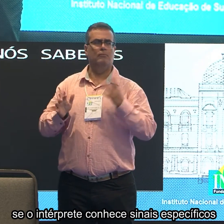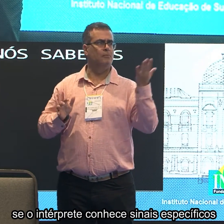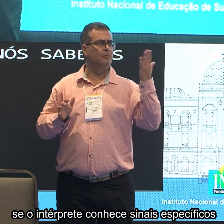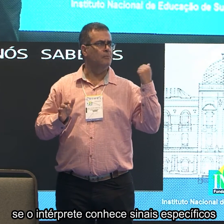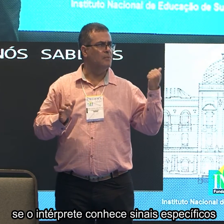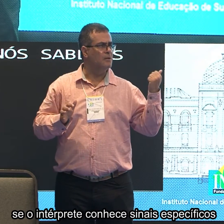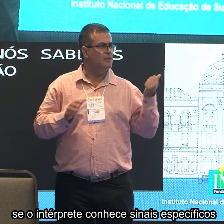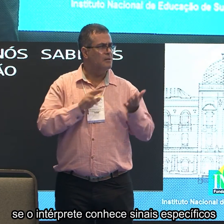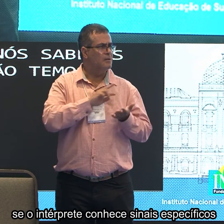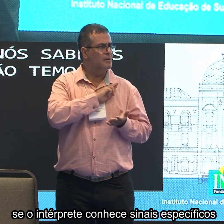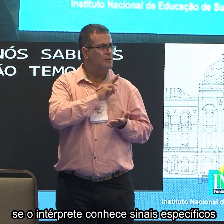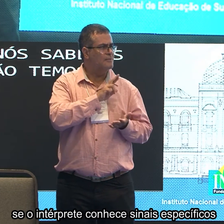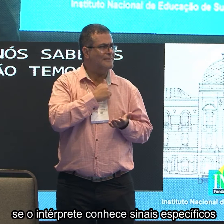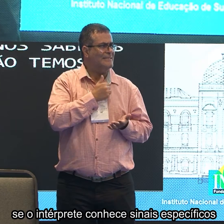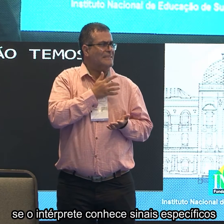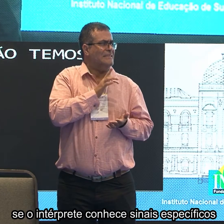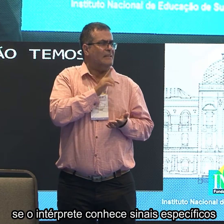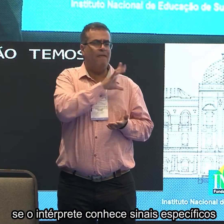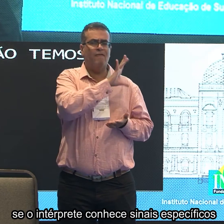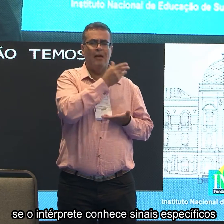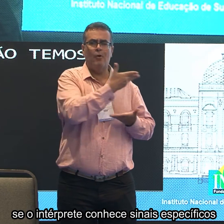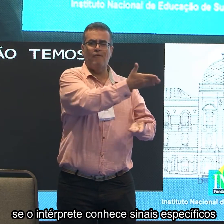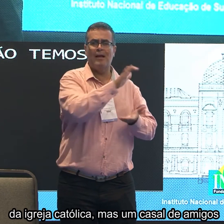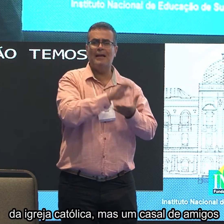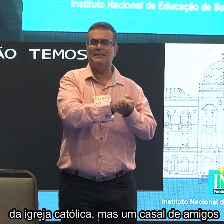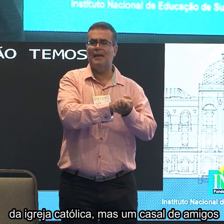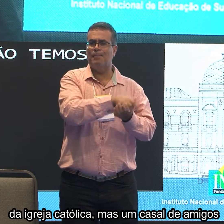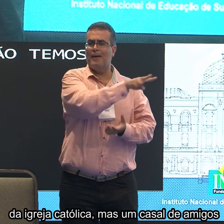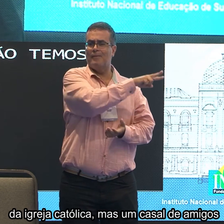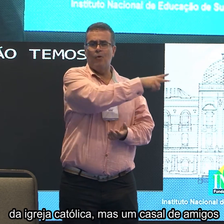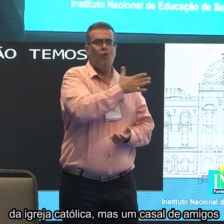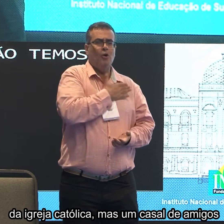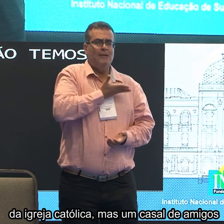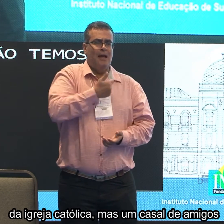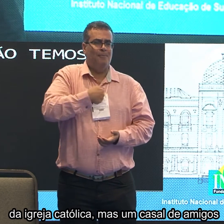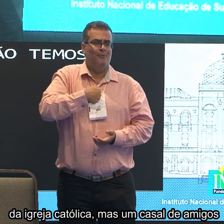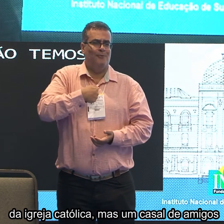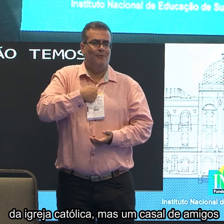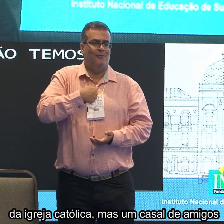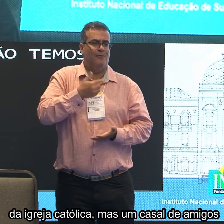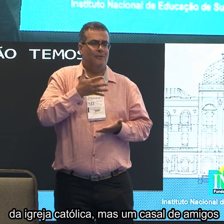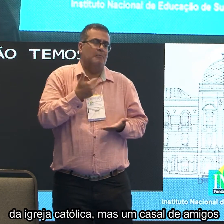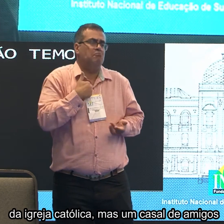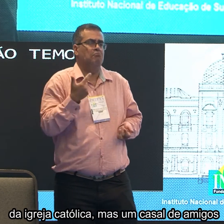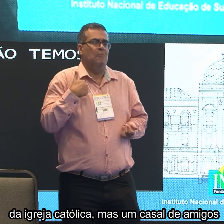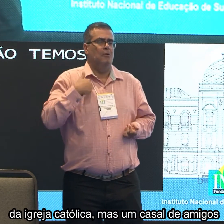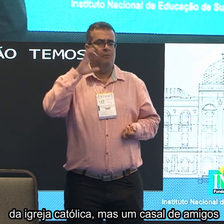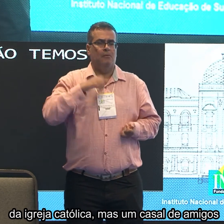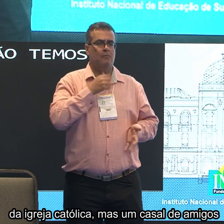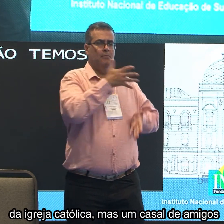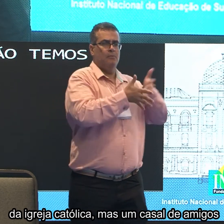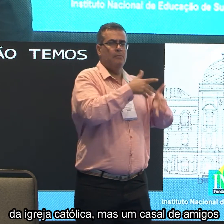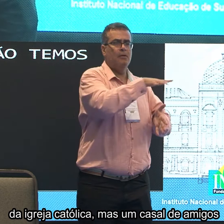Se o intérprete conhece sinais específicos da igreja católica, mas um casal de